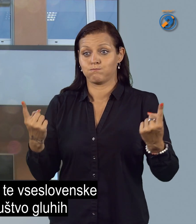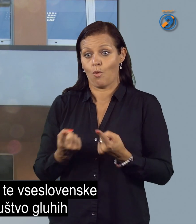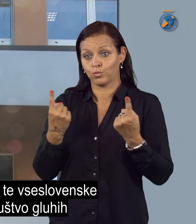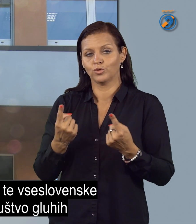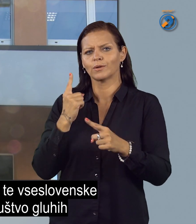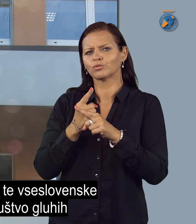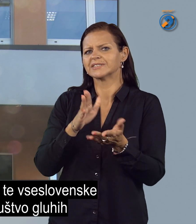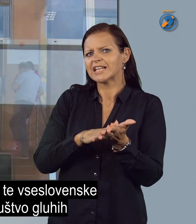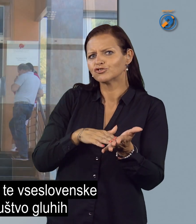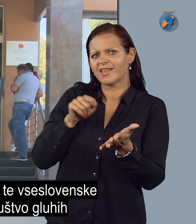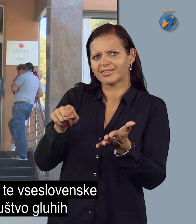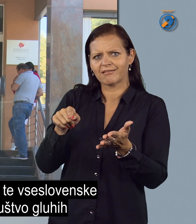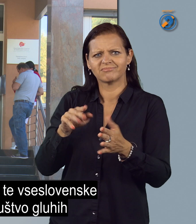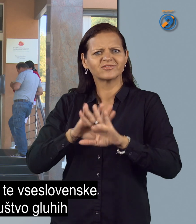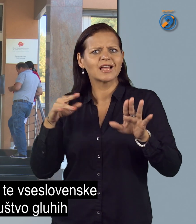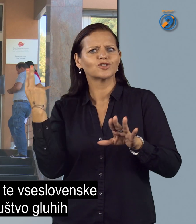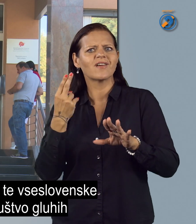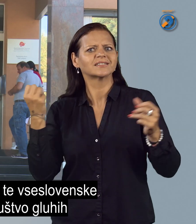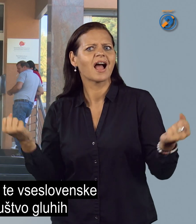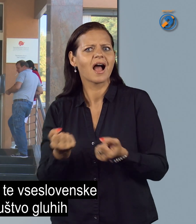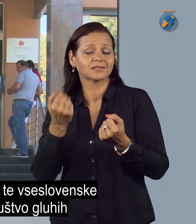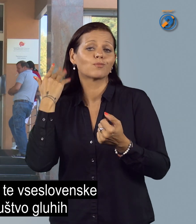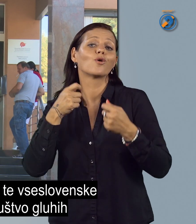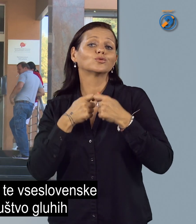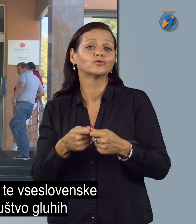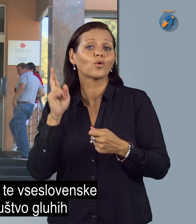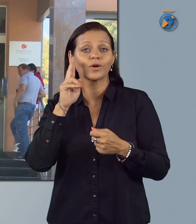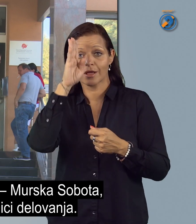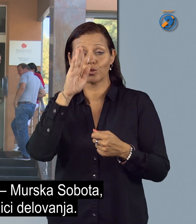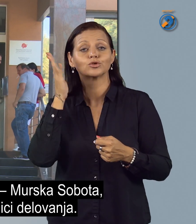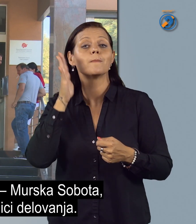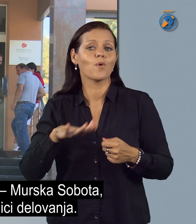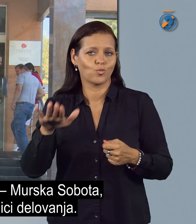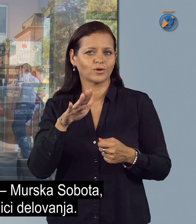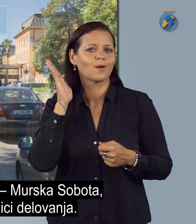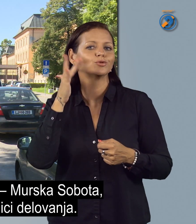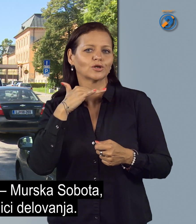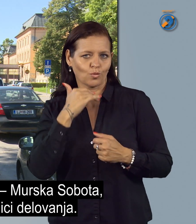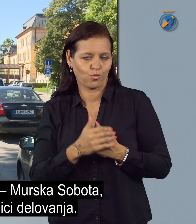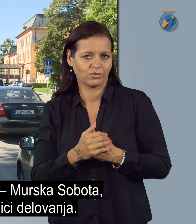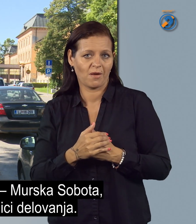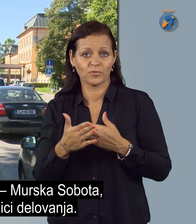in začetnik te vseslovenske akcije je bilo Društvo gluhih in naglušnih